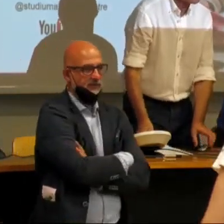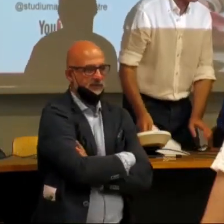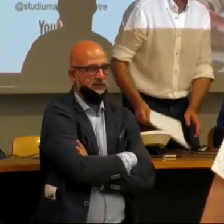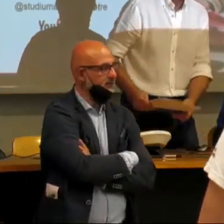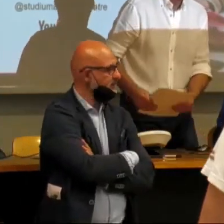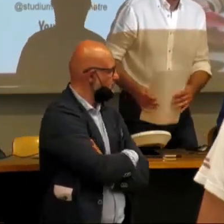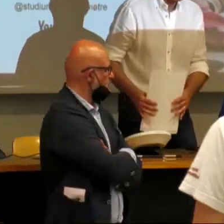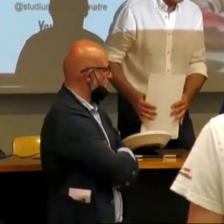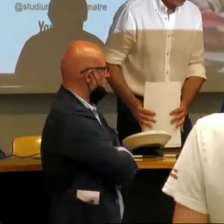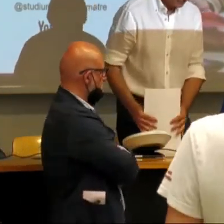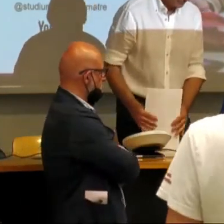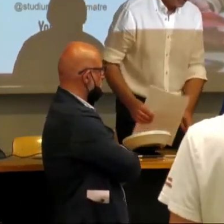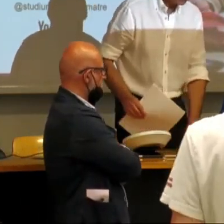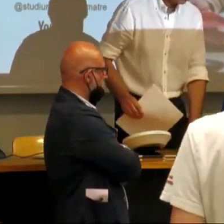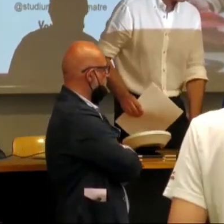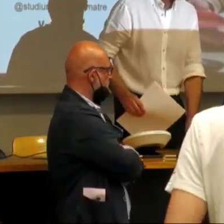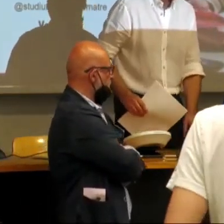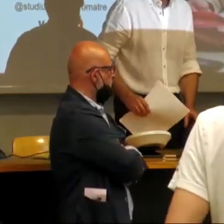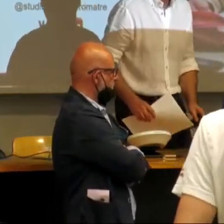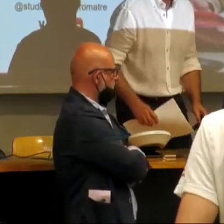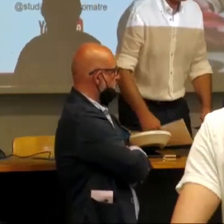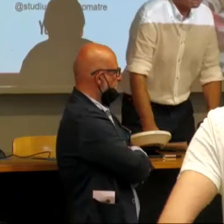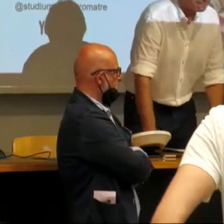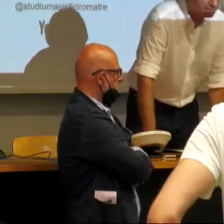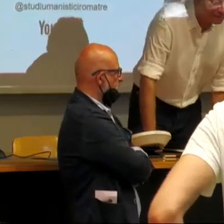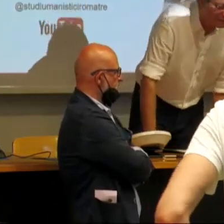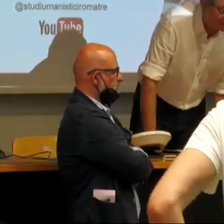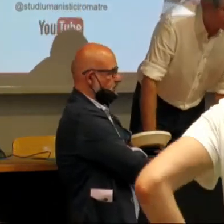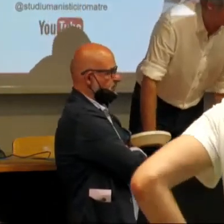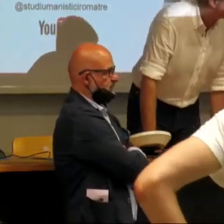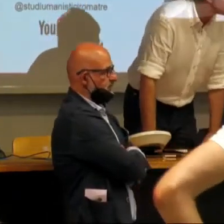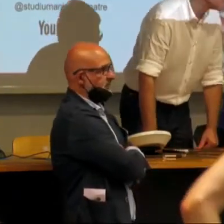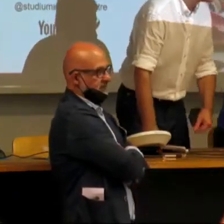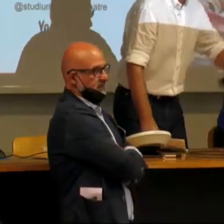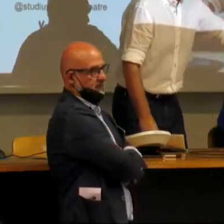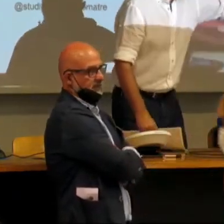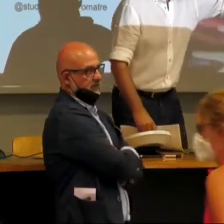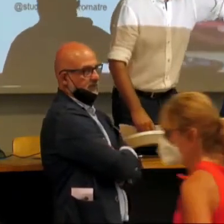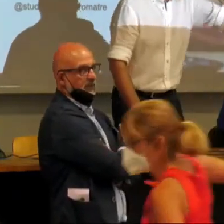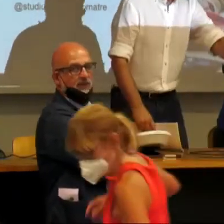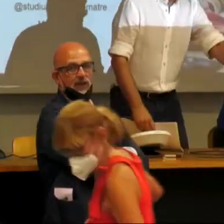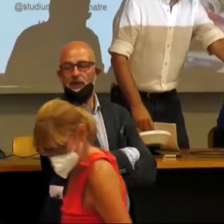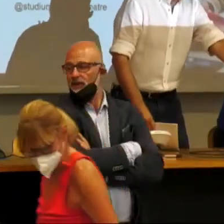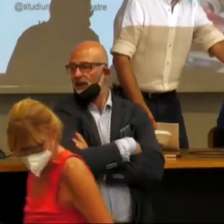quindi potete anche fare domande più tecniche su crediti formativi, scadenze e così via.